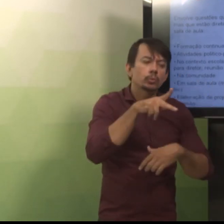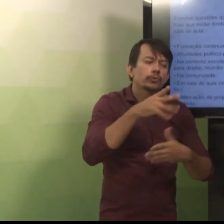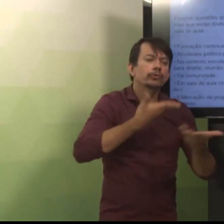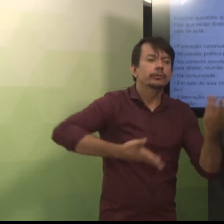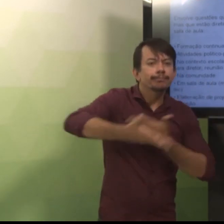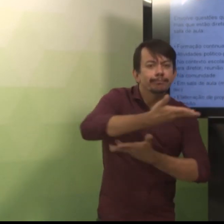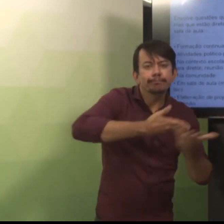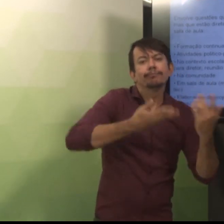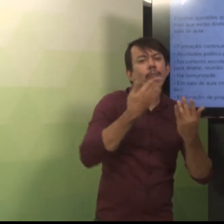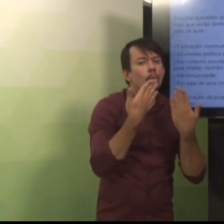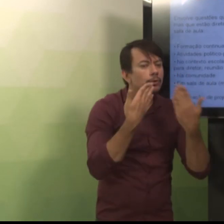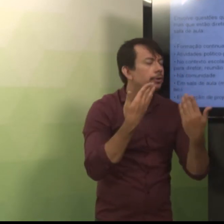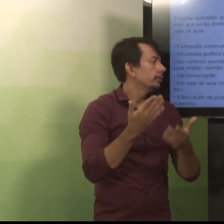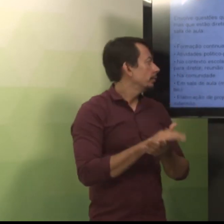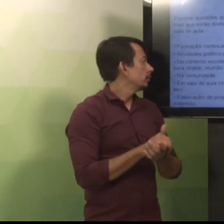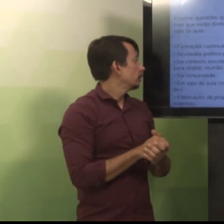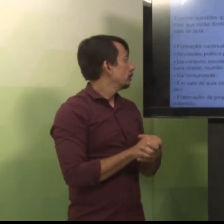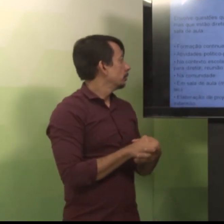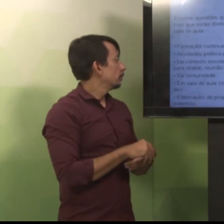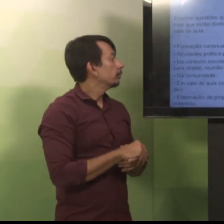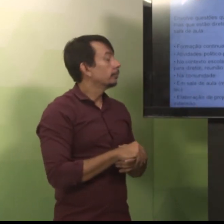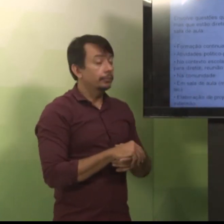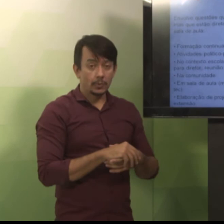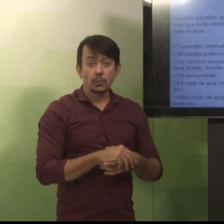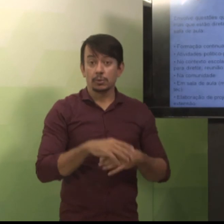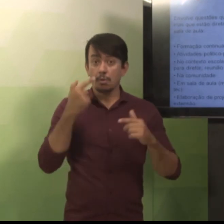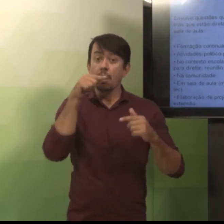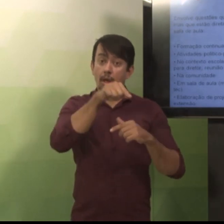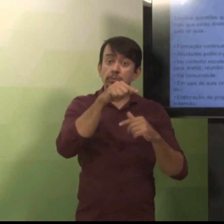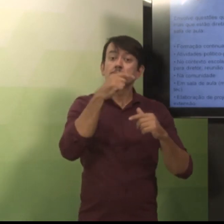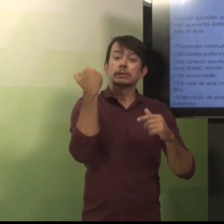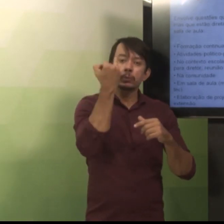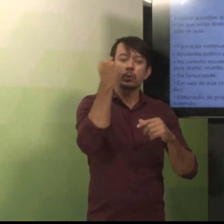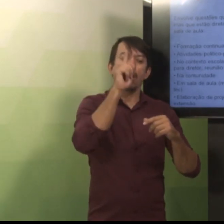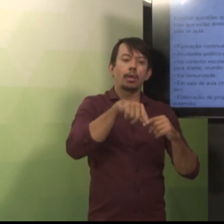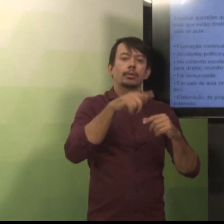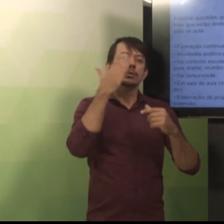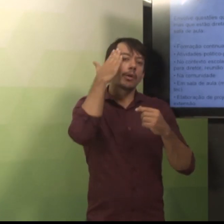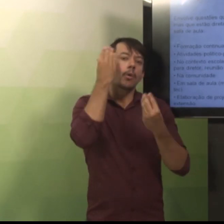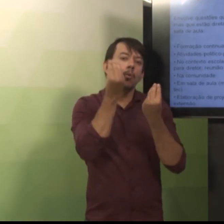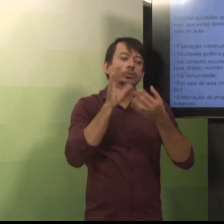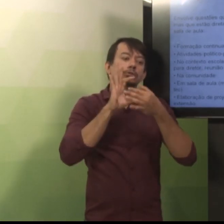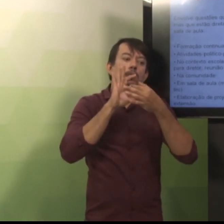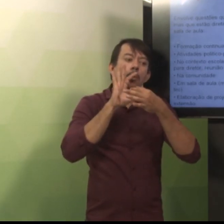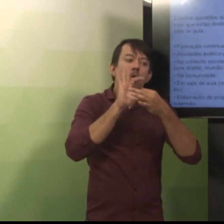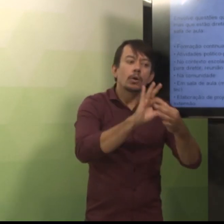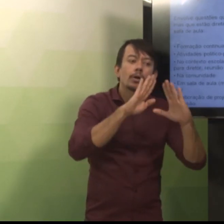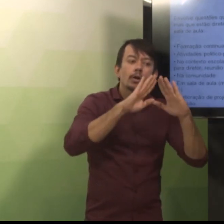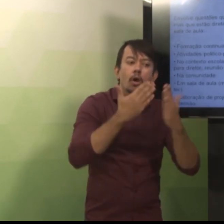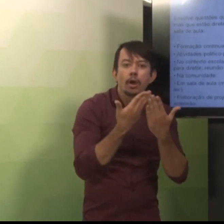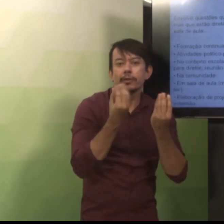de professores, sempre dialogando. Então, é importante que haja essa contextualização.